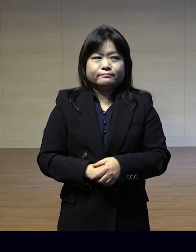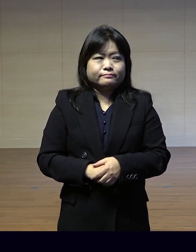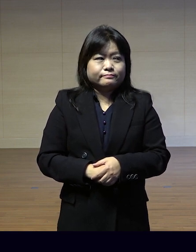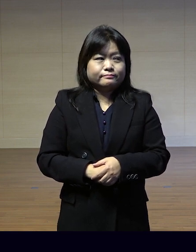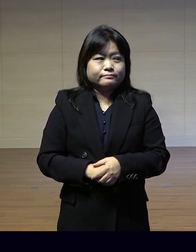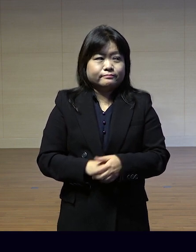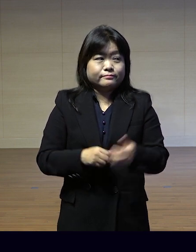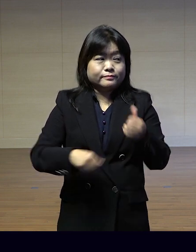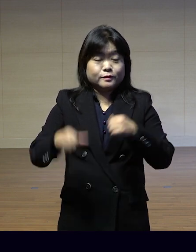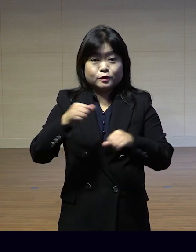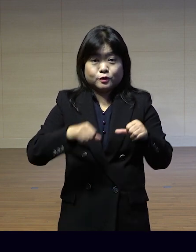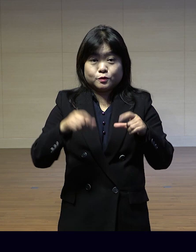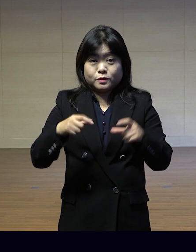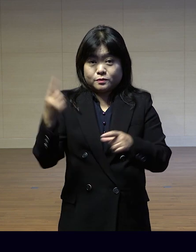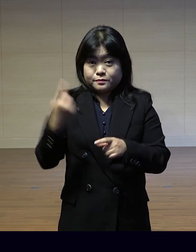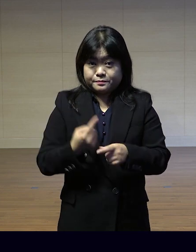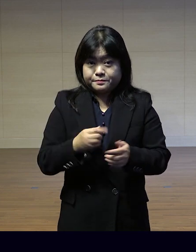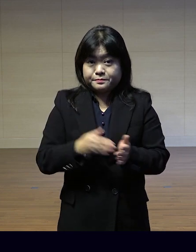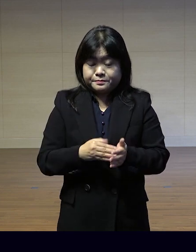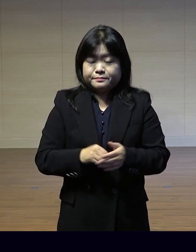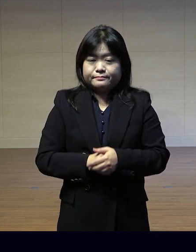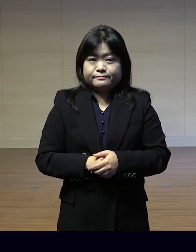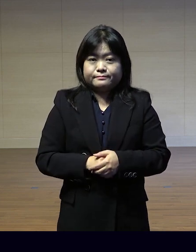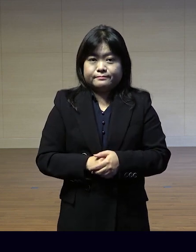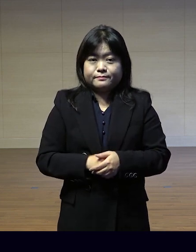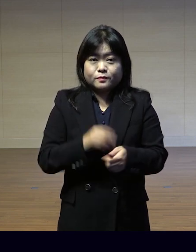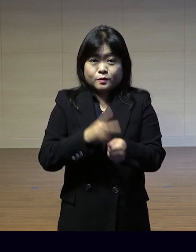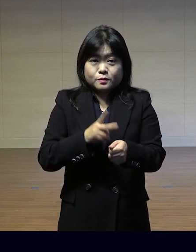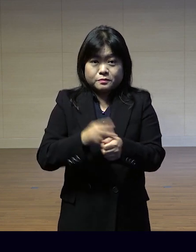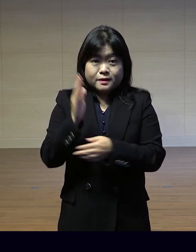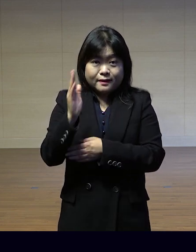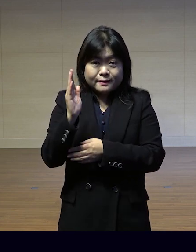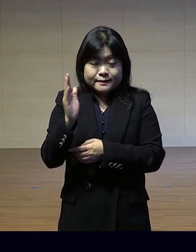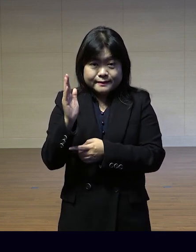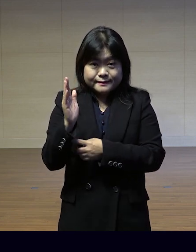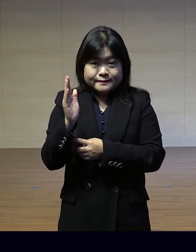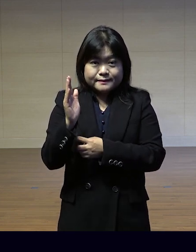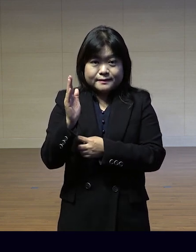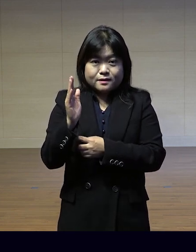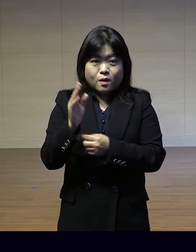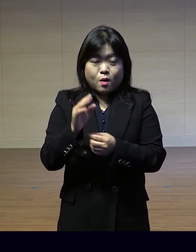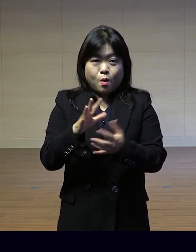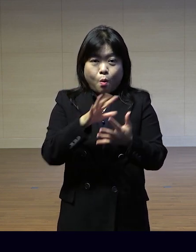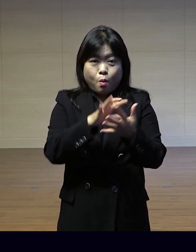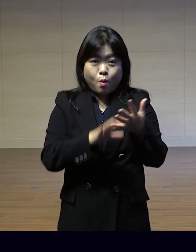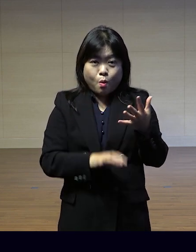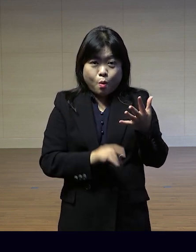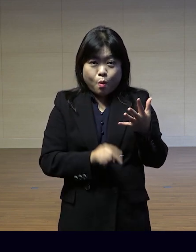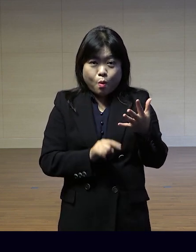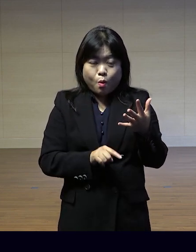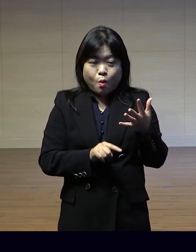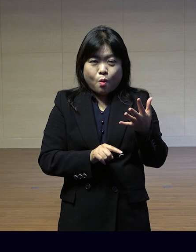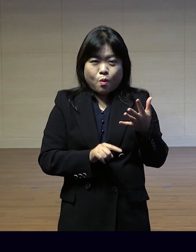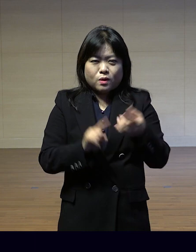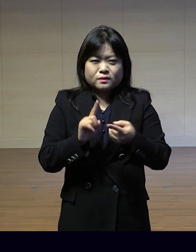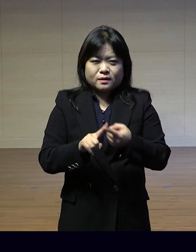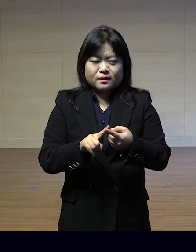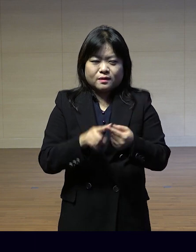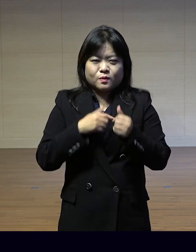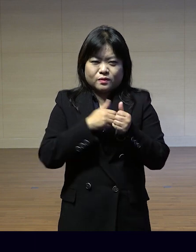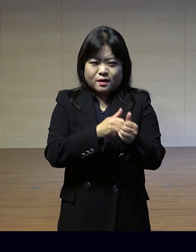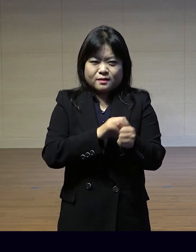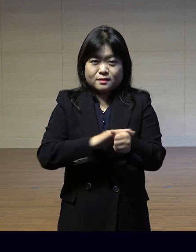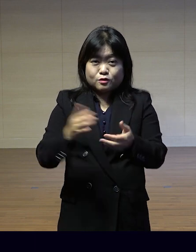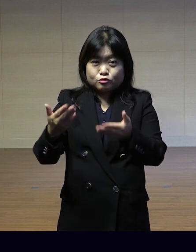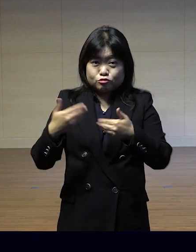중구에 사는 이인합니다. 교수님 강의를 아주 원고에 이거에서 아주 철저하게 잘해